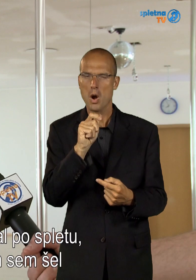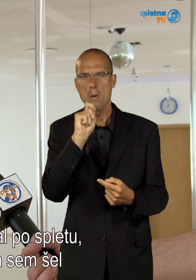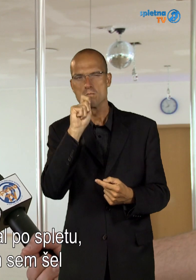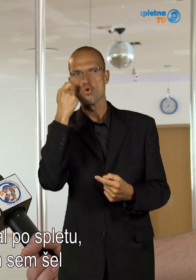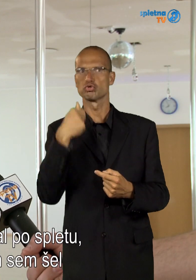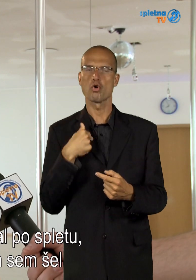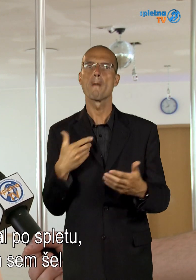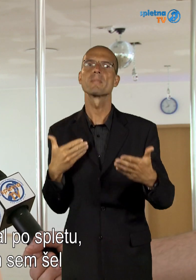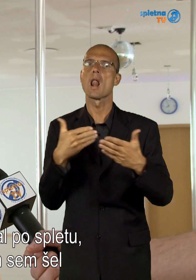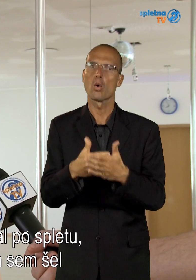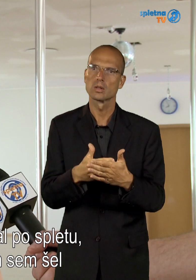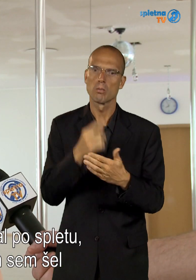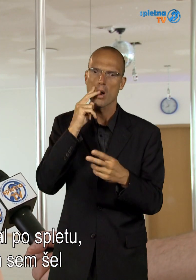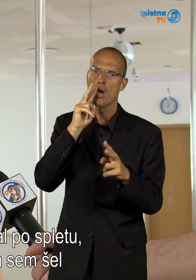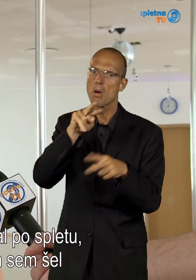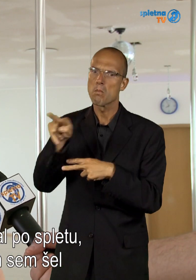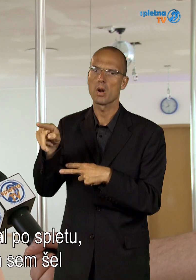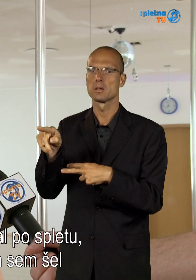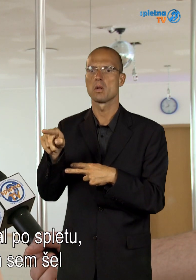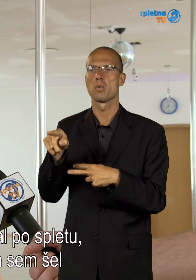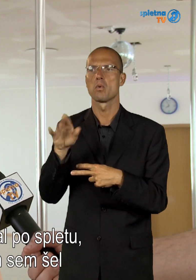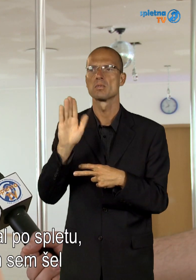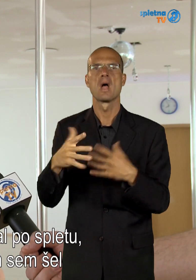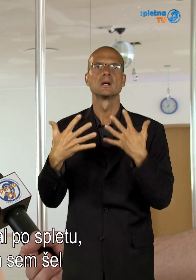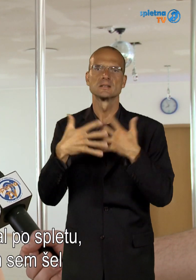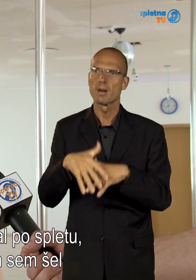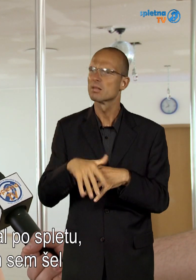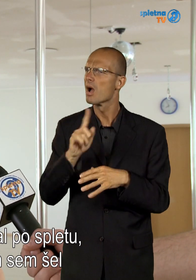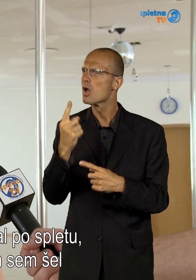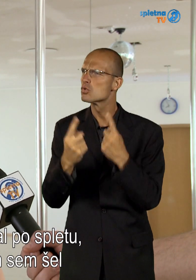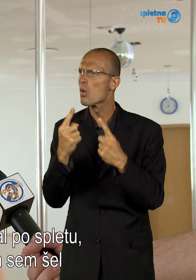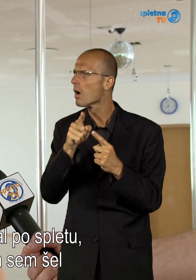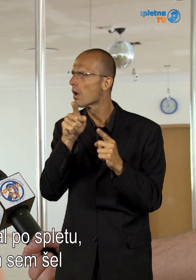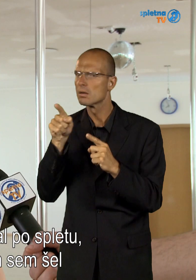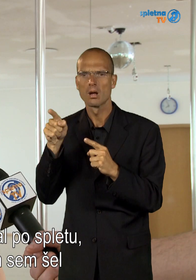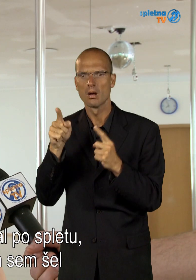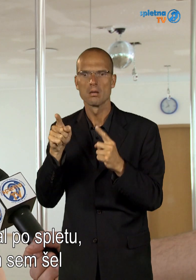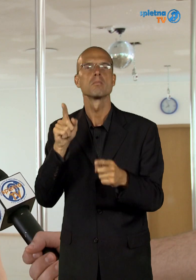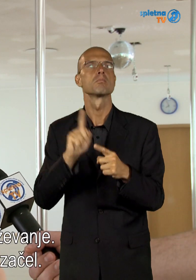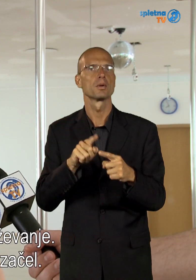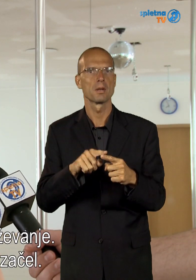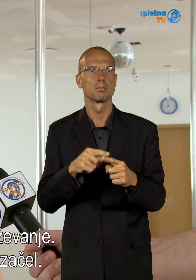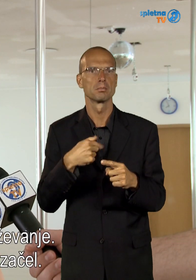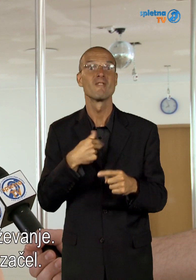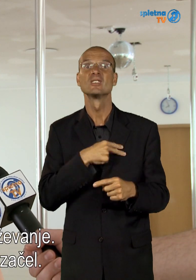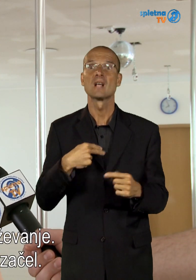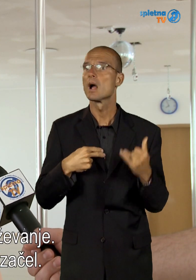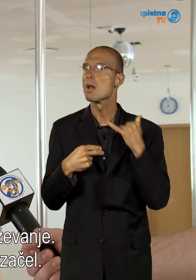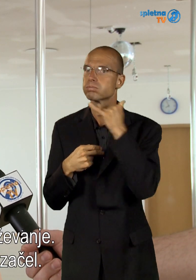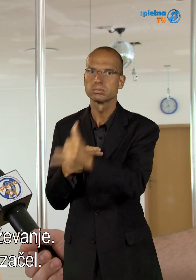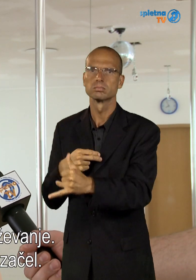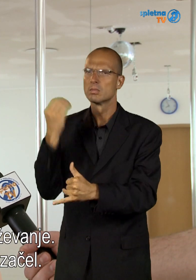moško prilagodil, malo pogledal po spletu, kaj se dogaja. Potem pa sem šel še v Zagreb